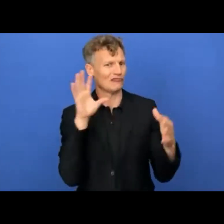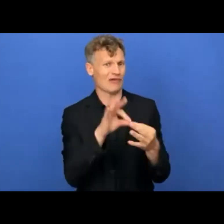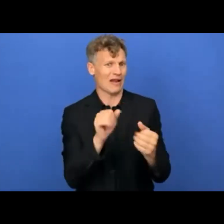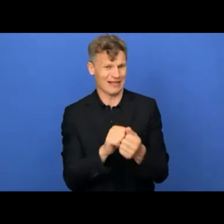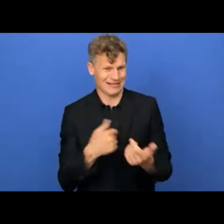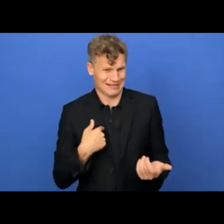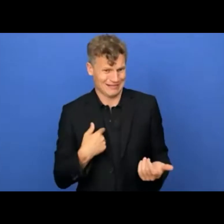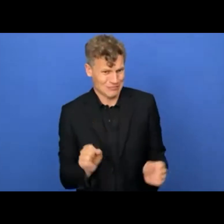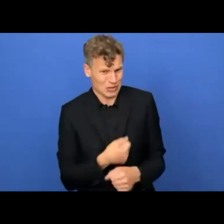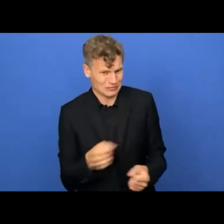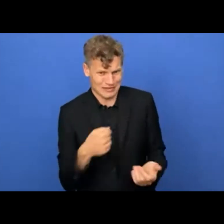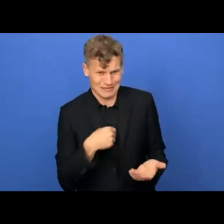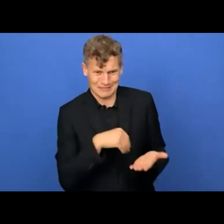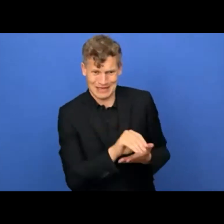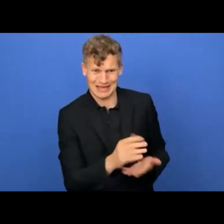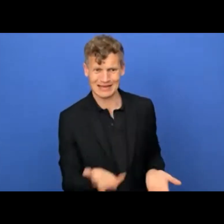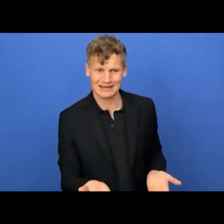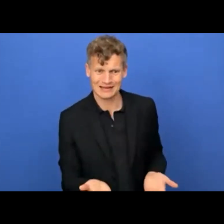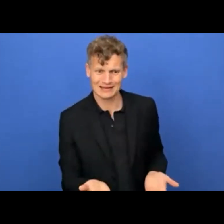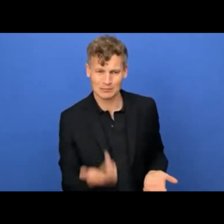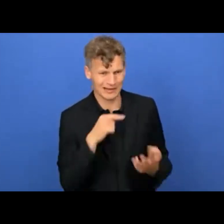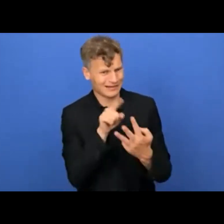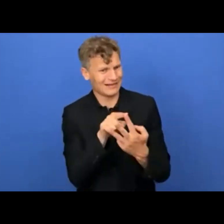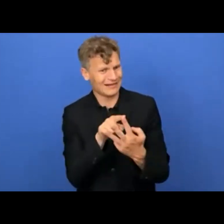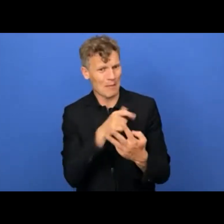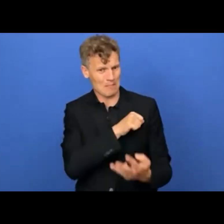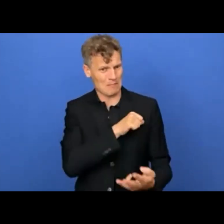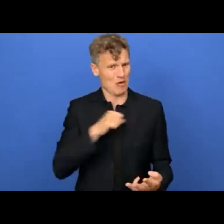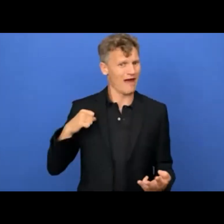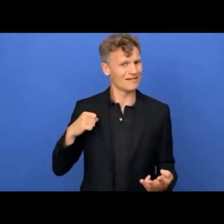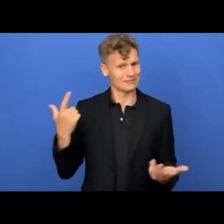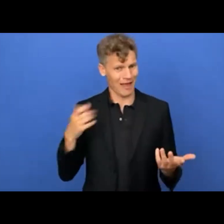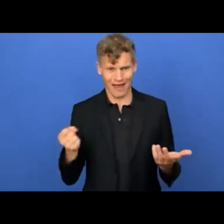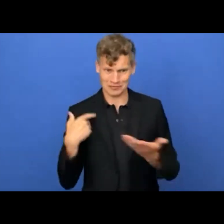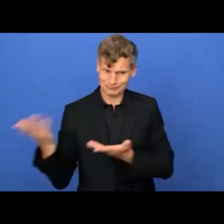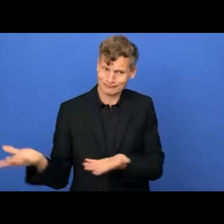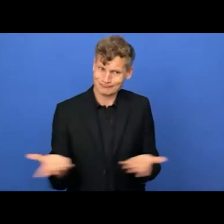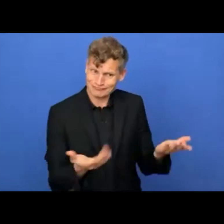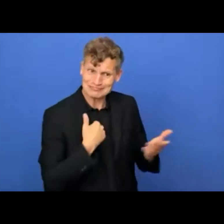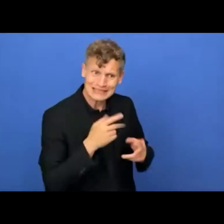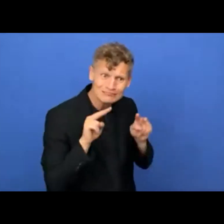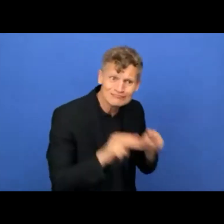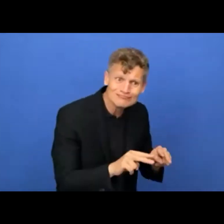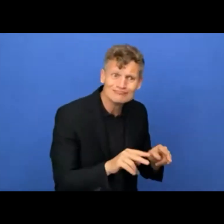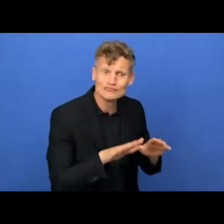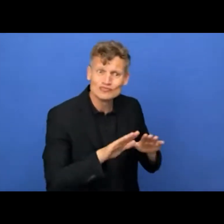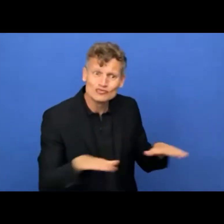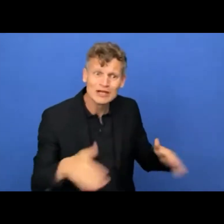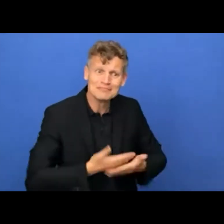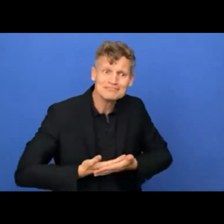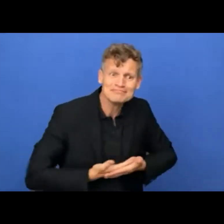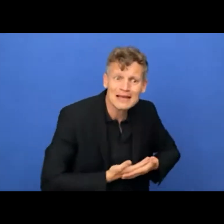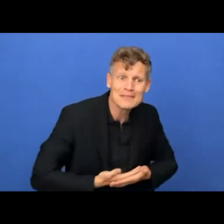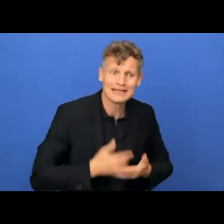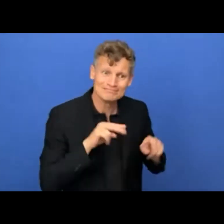question du prix. S'il y a des prestataires privés qui offrent une éducation à la petite enfance, dans de